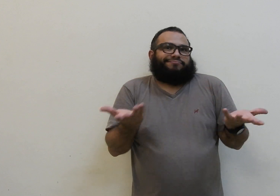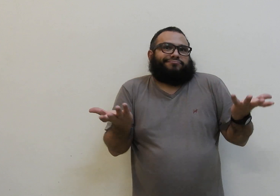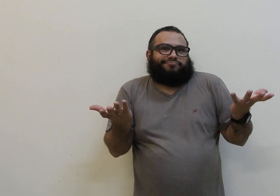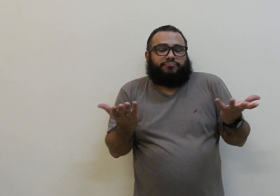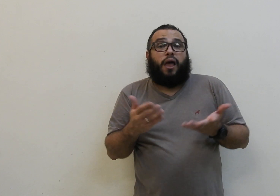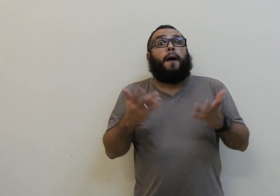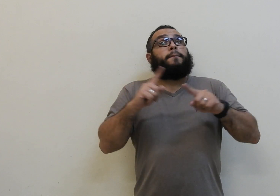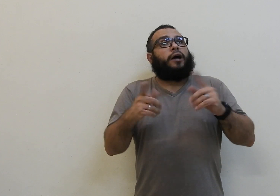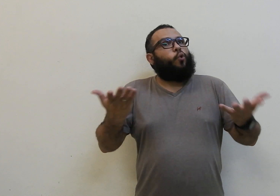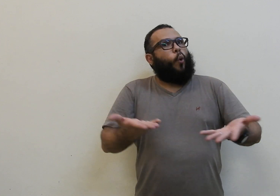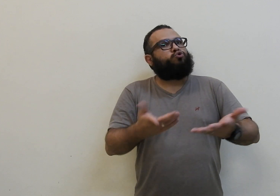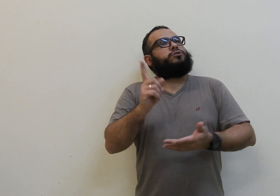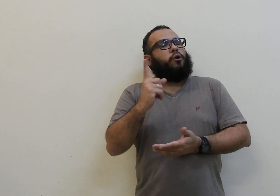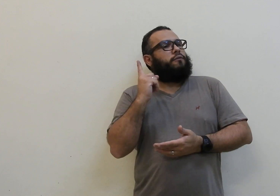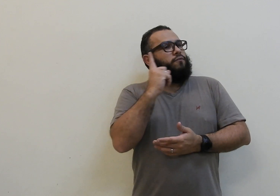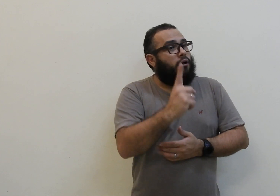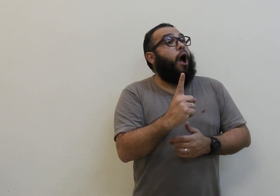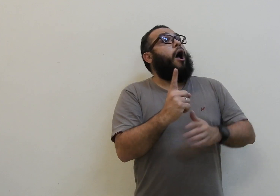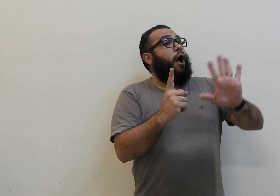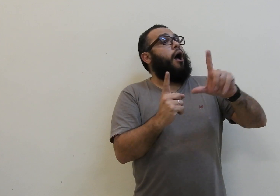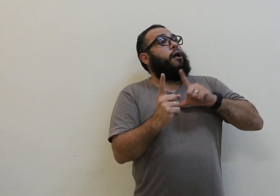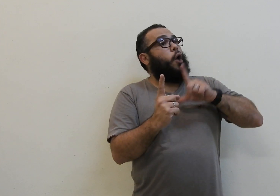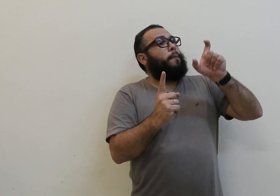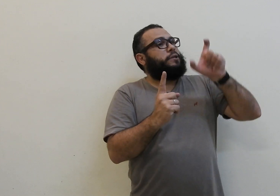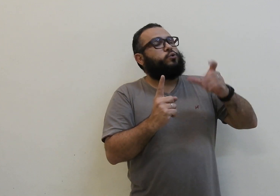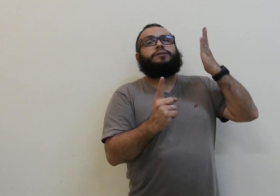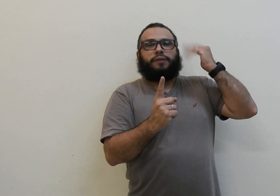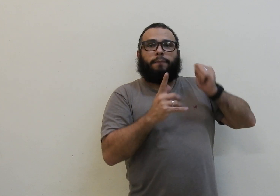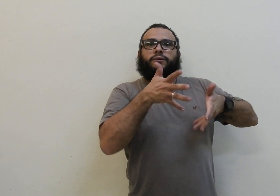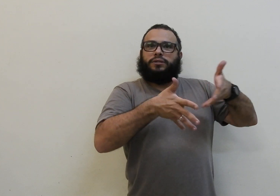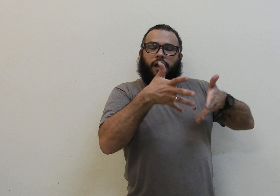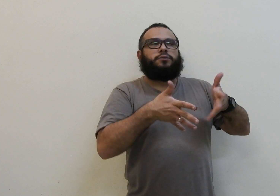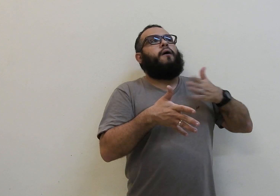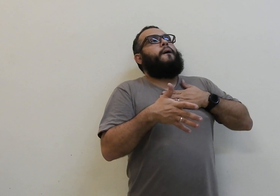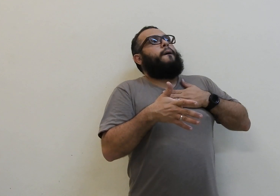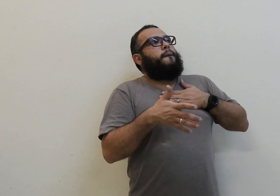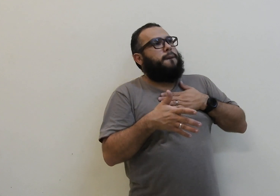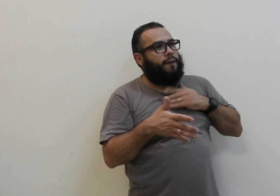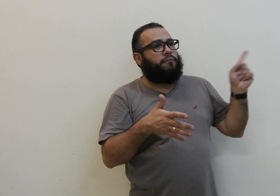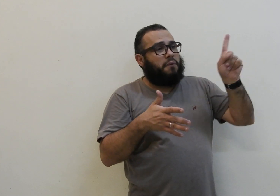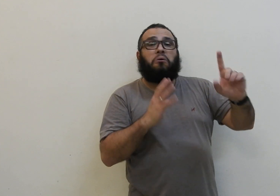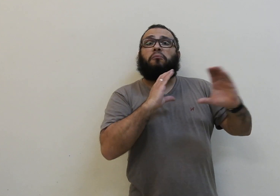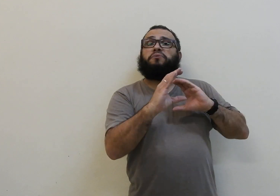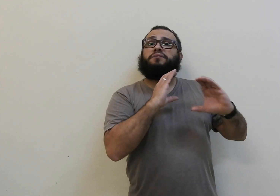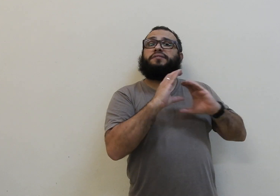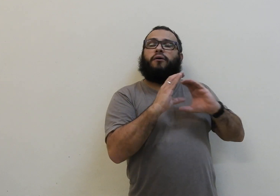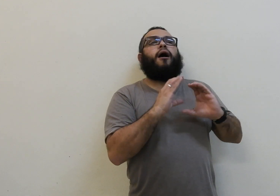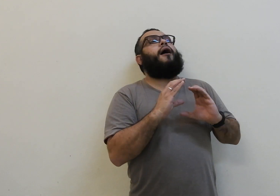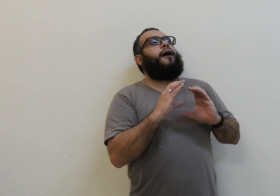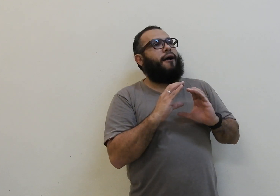não se tinham soluções. Hoje, a gente vai até a loja e as pessoas entendem que é uma língua, conseguem se